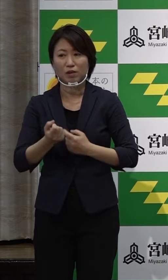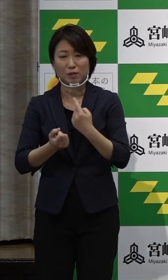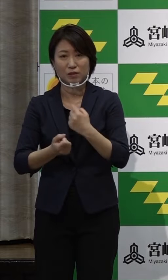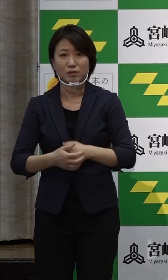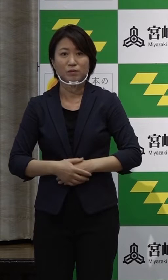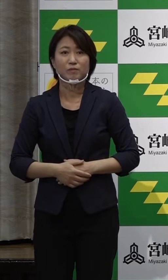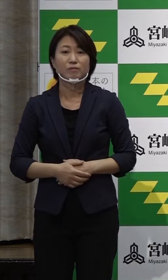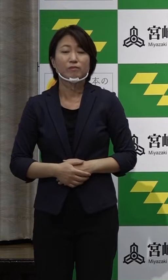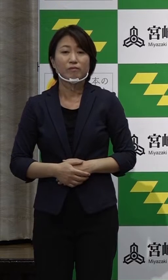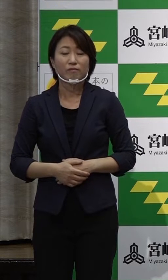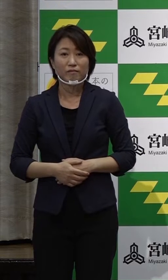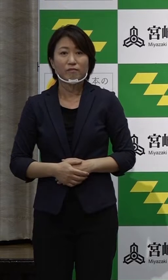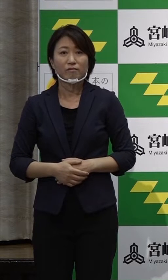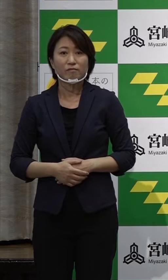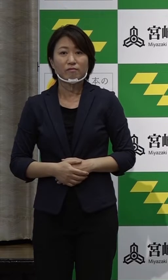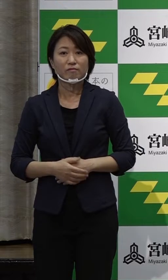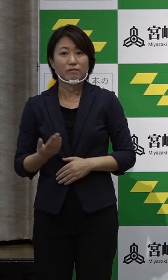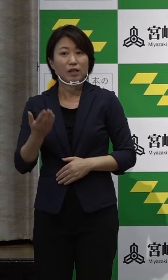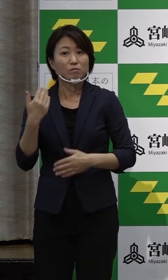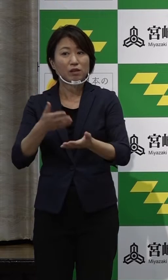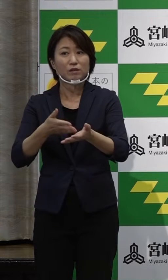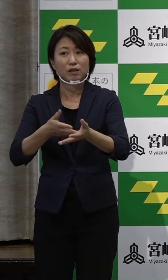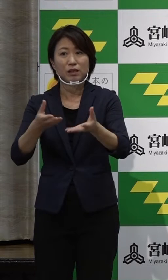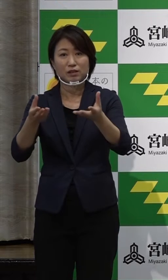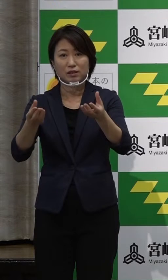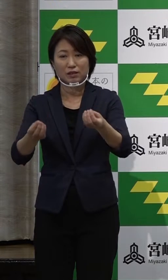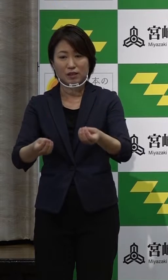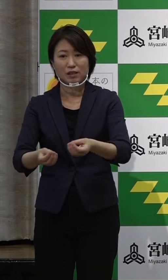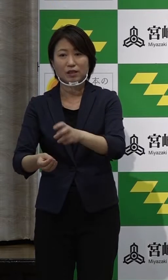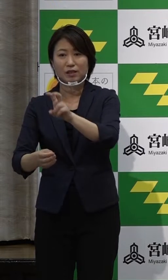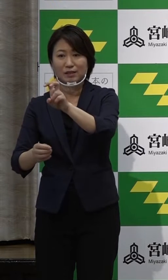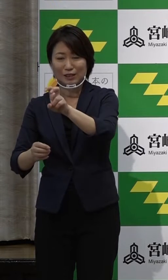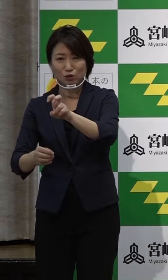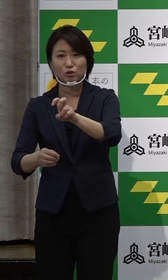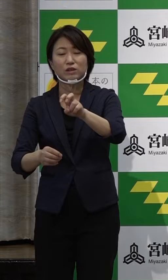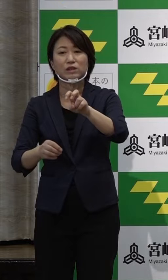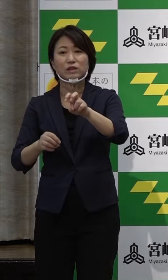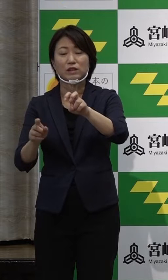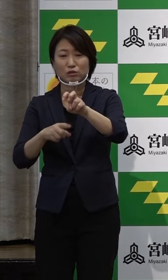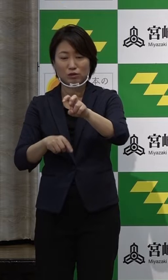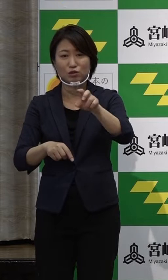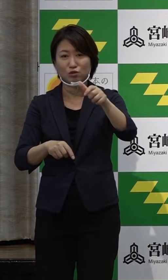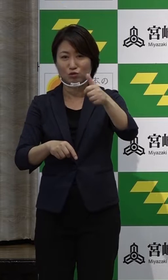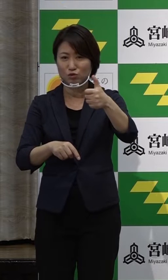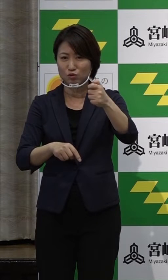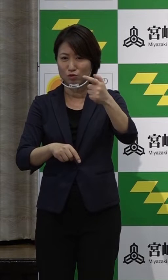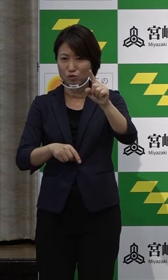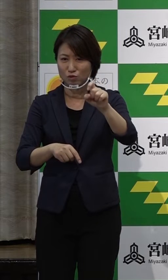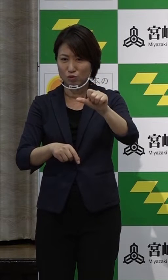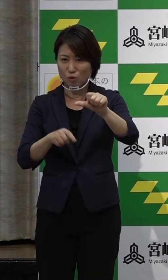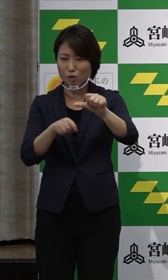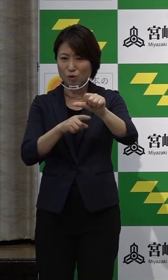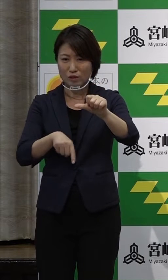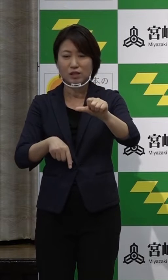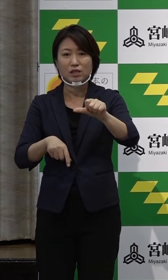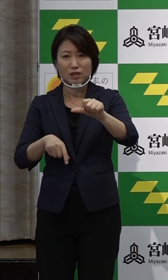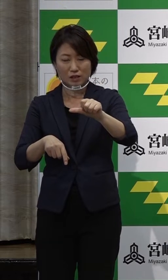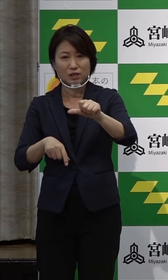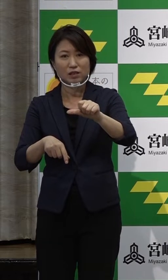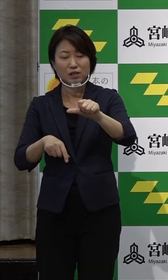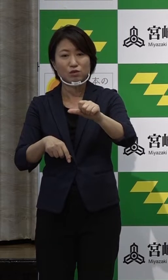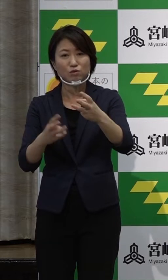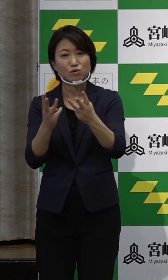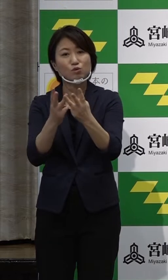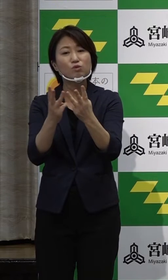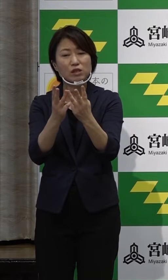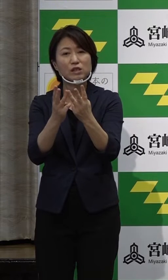。で、先ほど申し上げましたように20人であったり15人であったり基準を示して